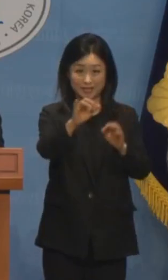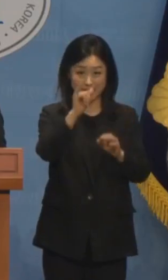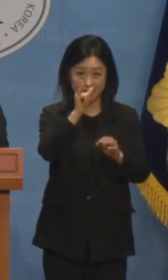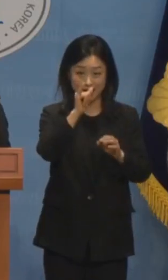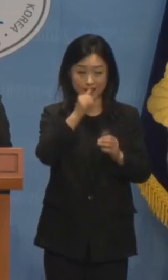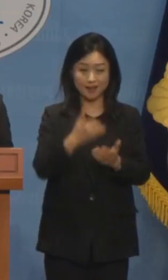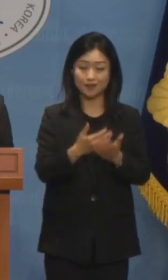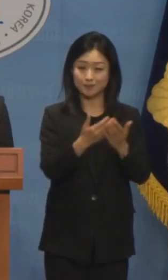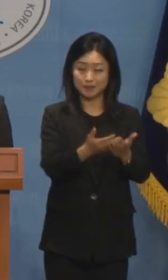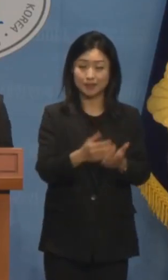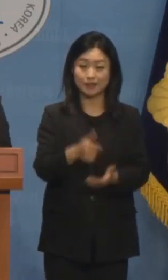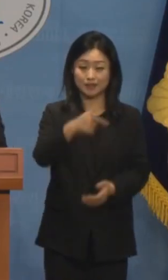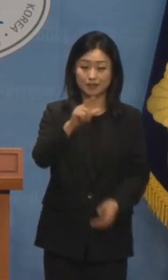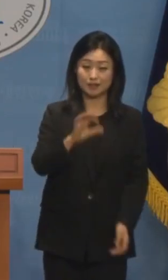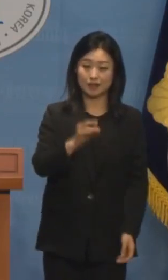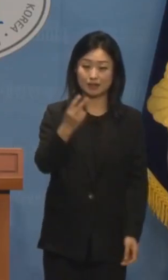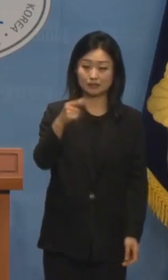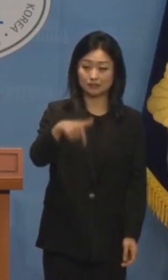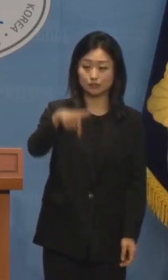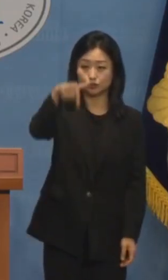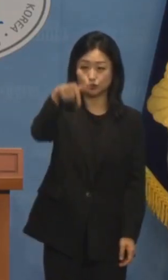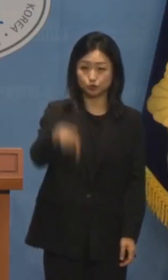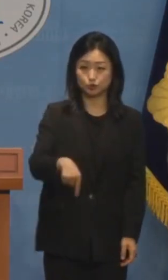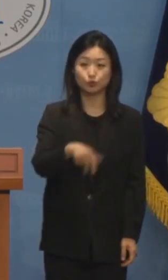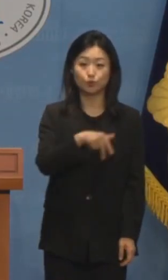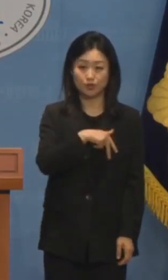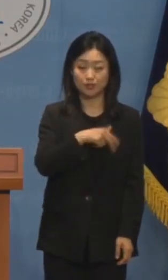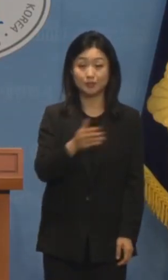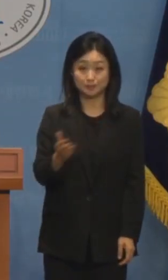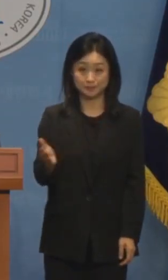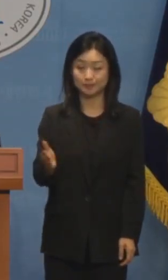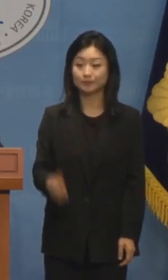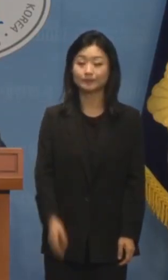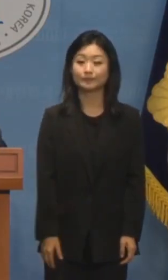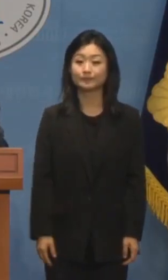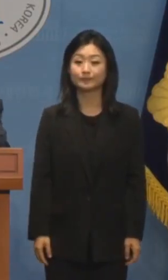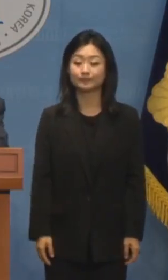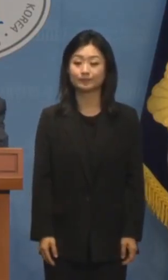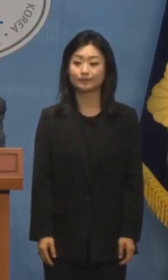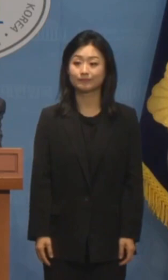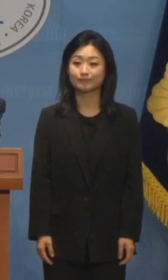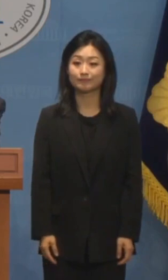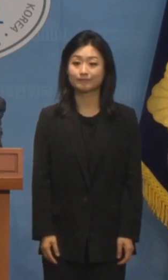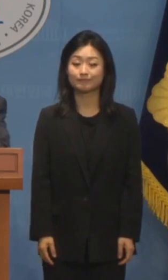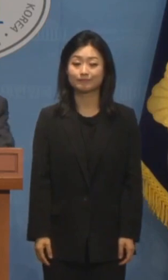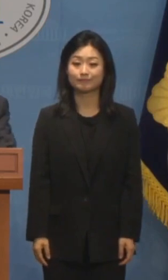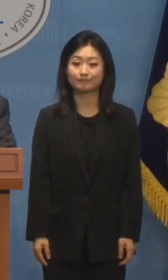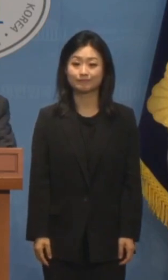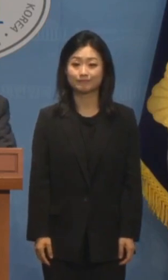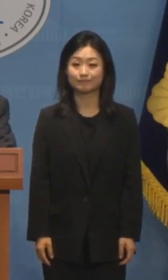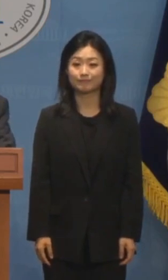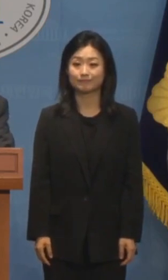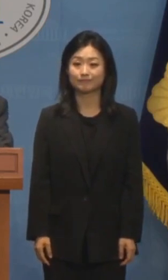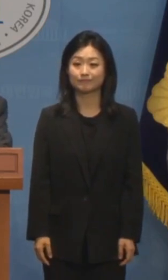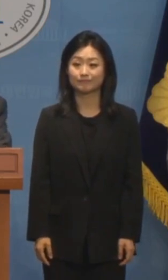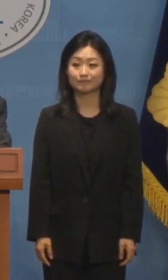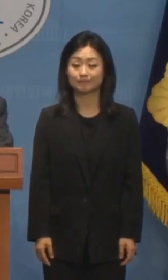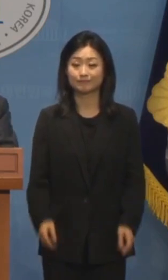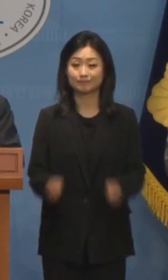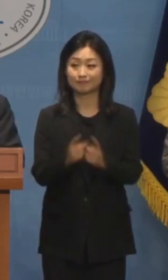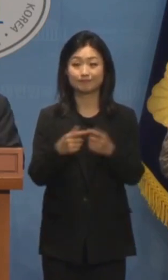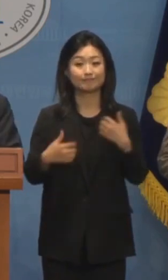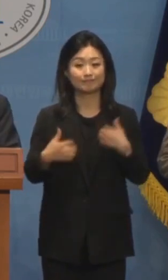의원님 발언 있겠습니다. 인사드리겠습니다. 안양시 만안구 출신